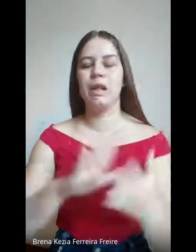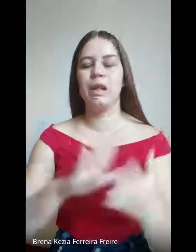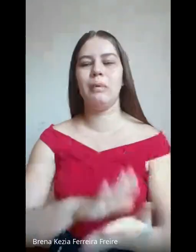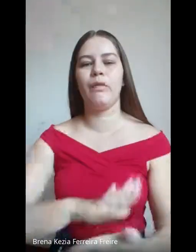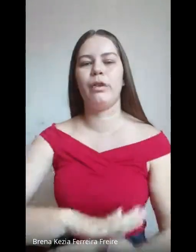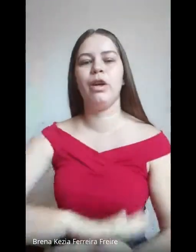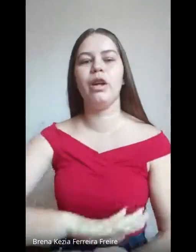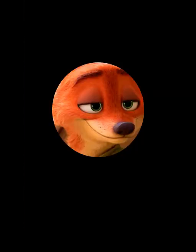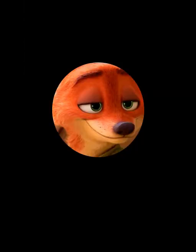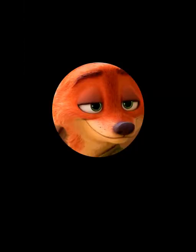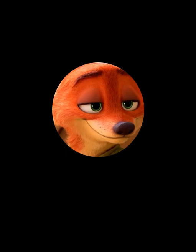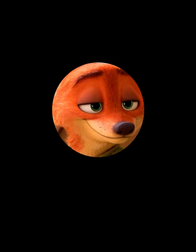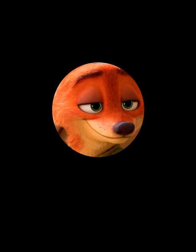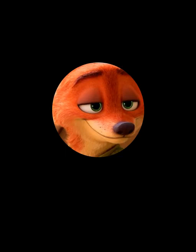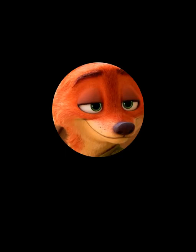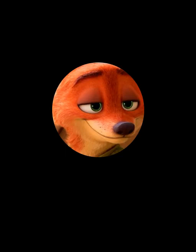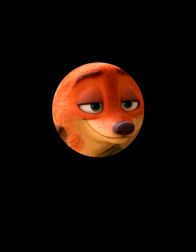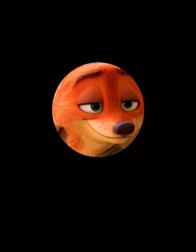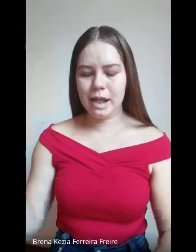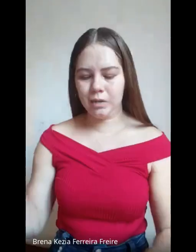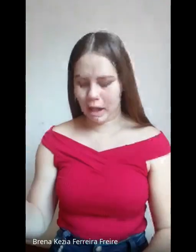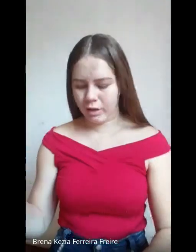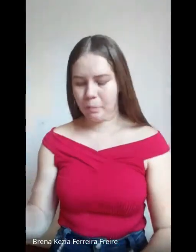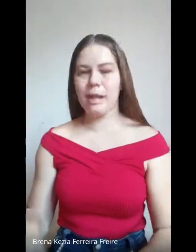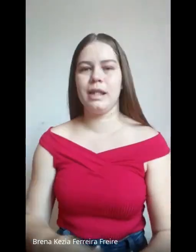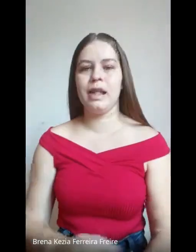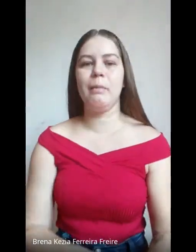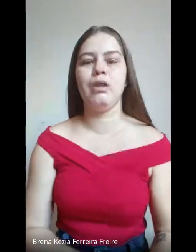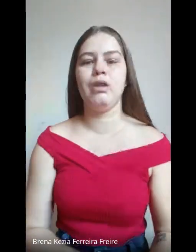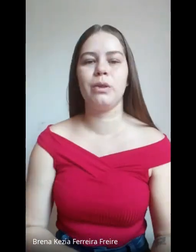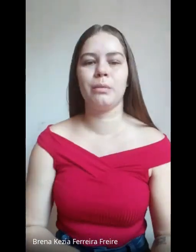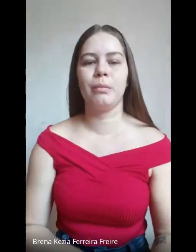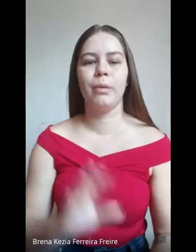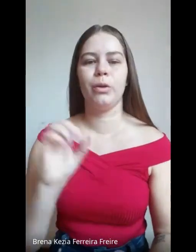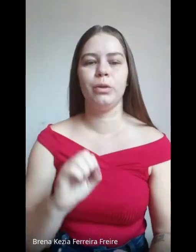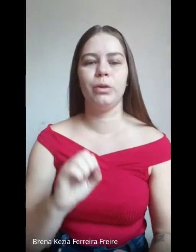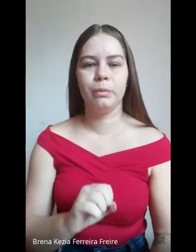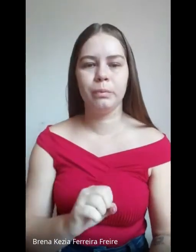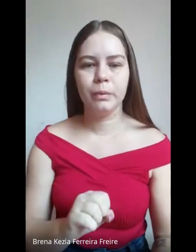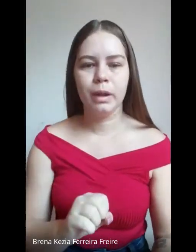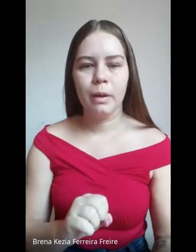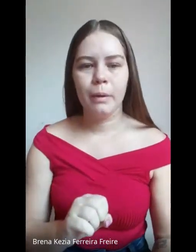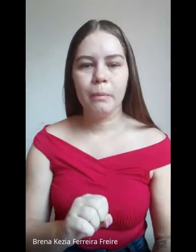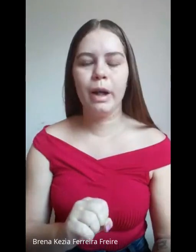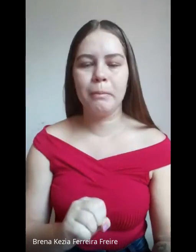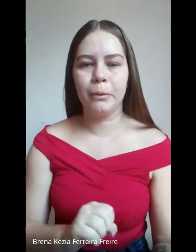desligar o microfone. Ontem, gente, essa atividade que eu passei da página do. Pronto. Oi, amor,